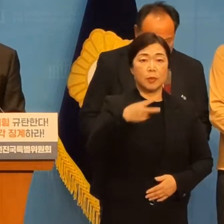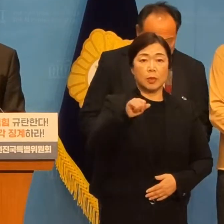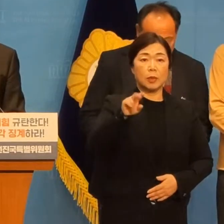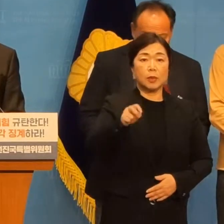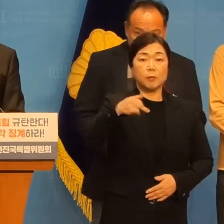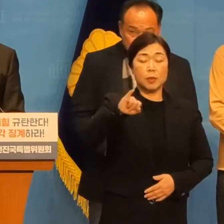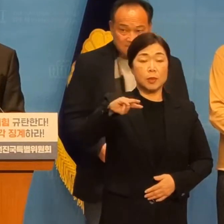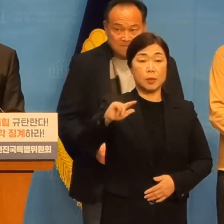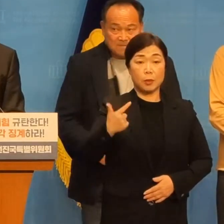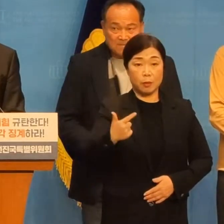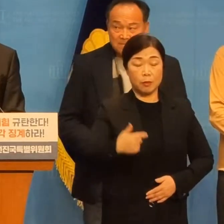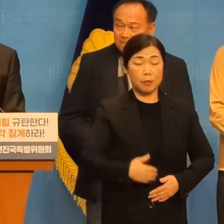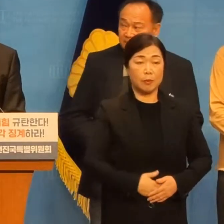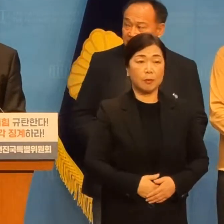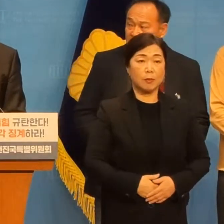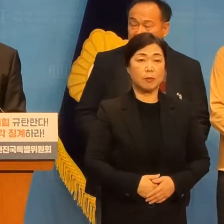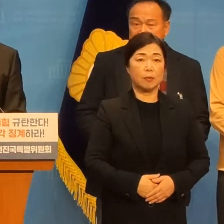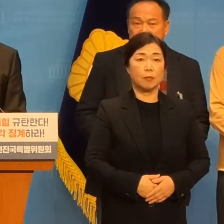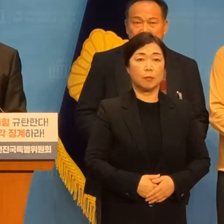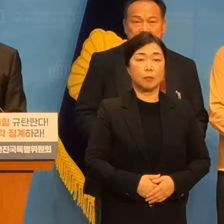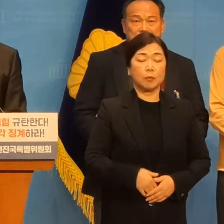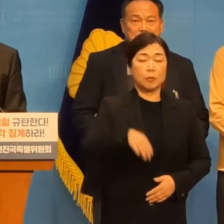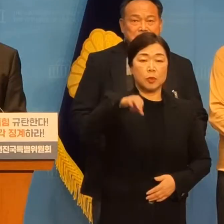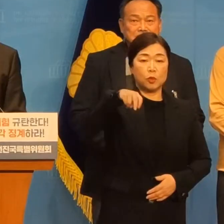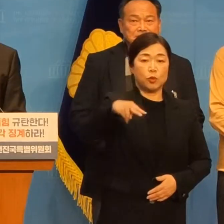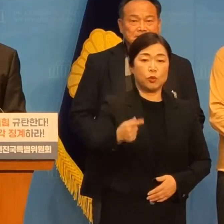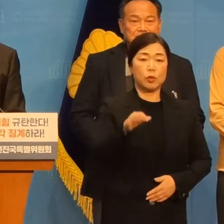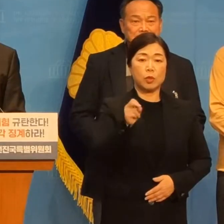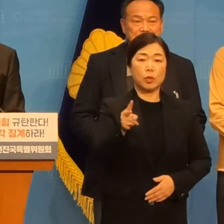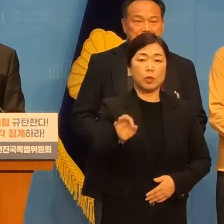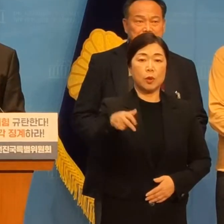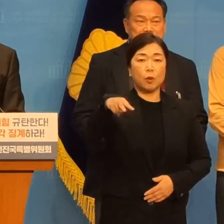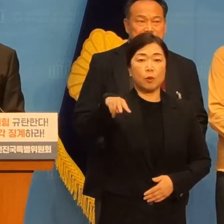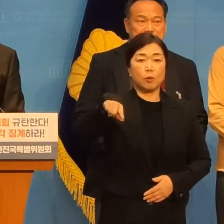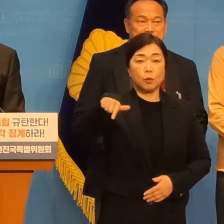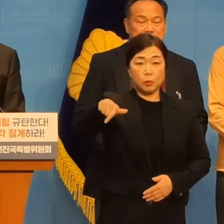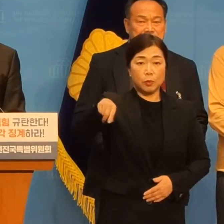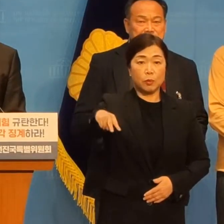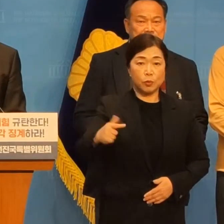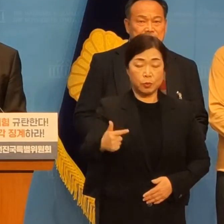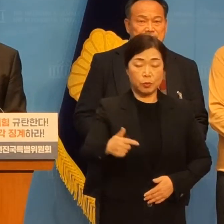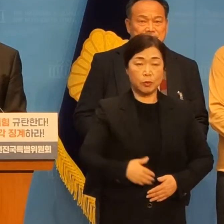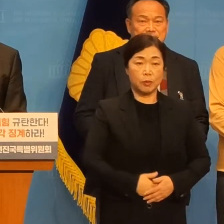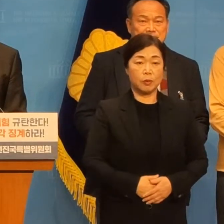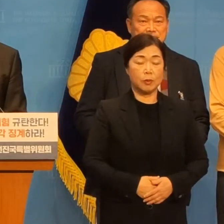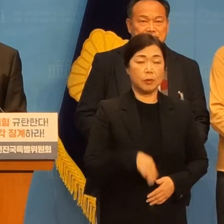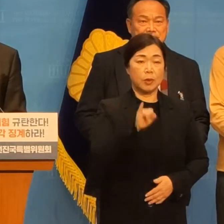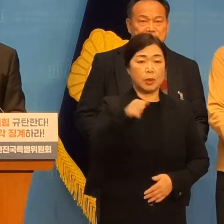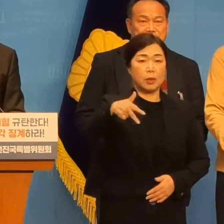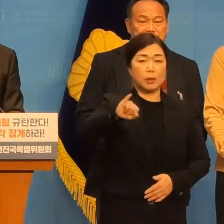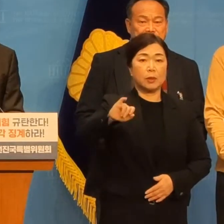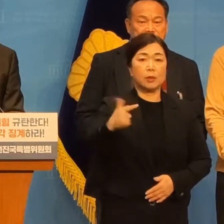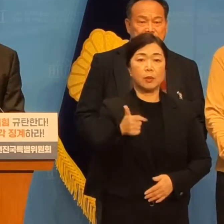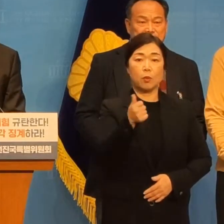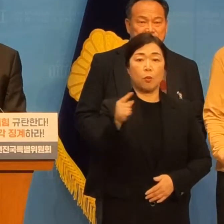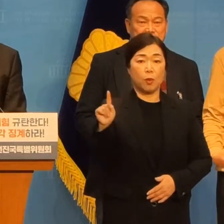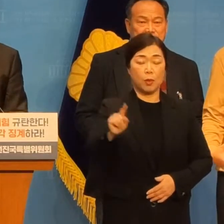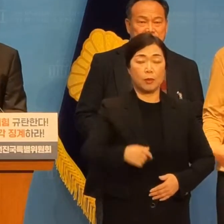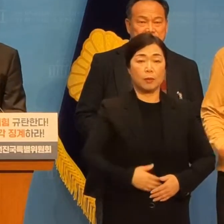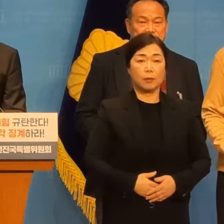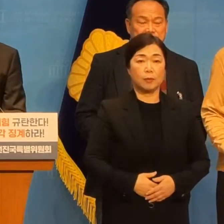심지선 선생님 자리하셨습니다. 윤영균 선생님 자리하셨습니다. 이진화 선생님